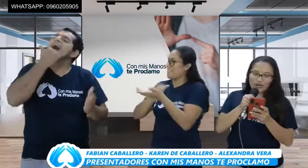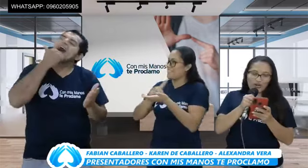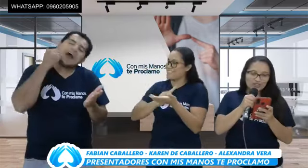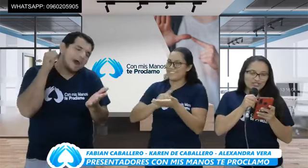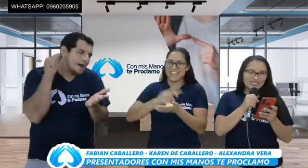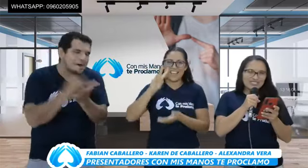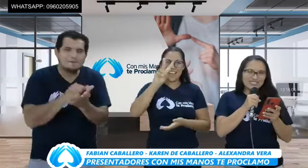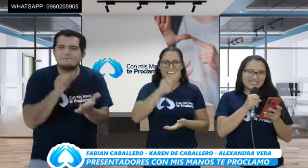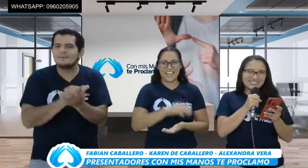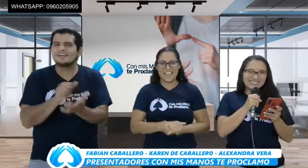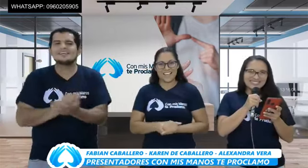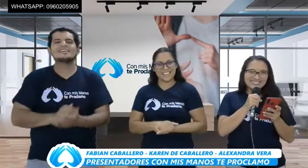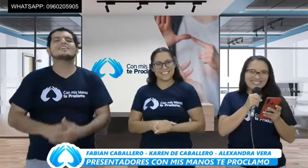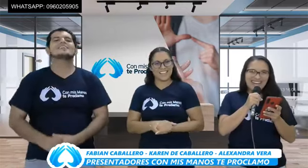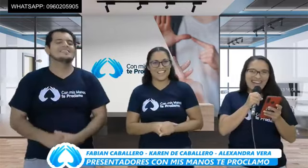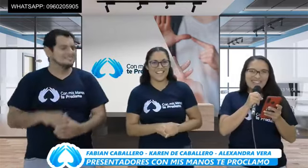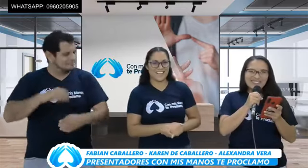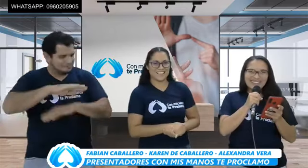número 2.